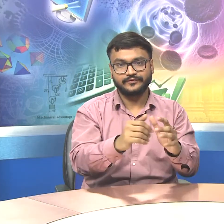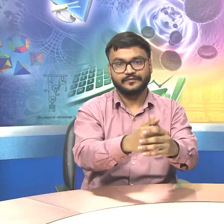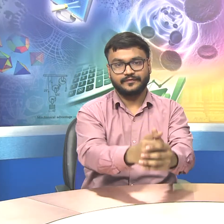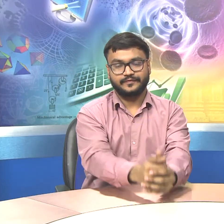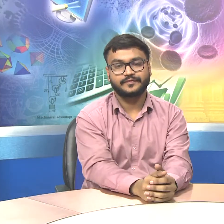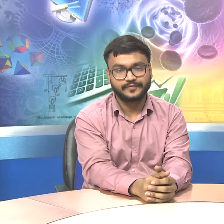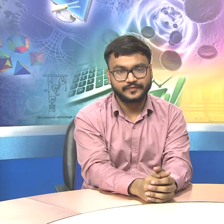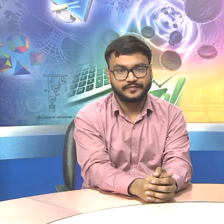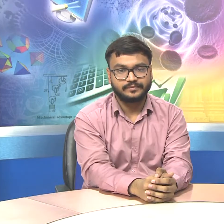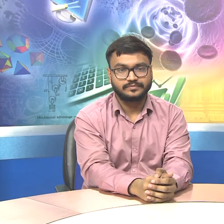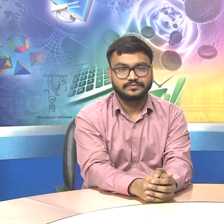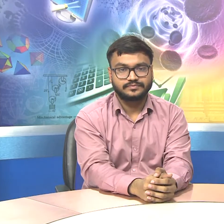hands.